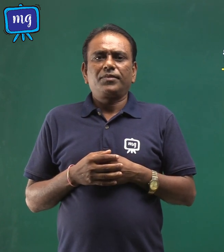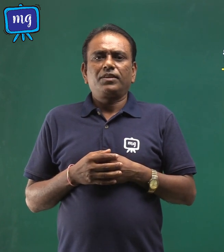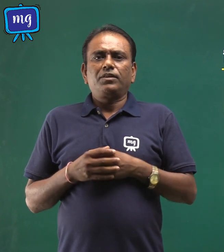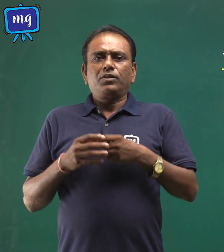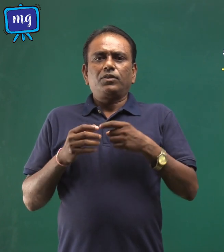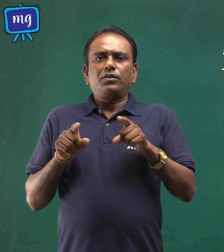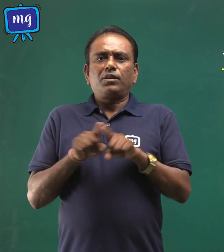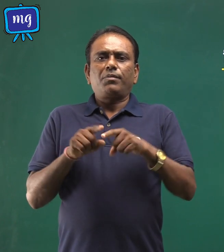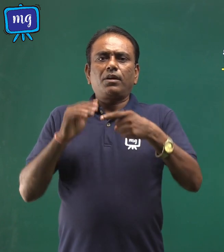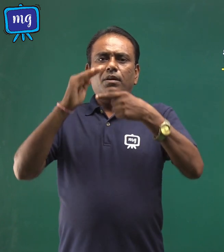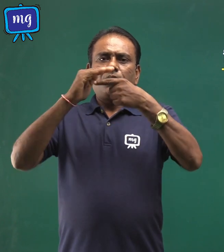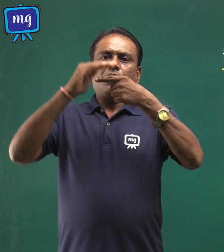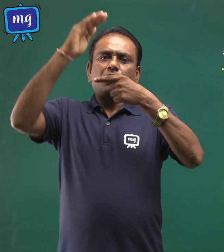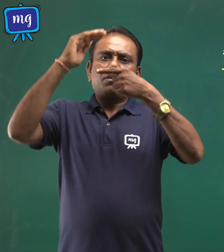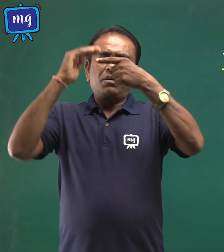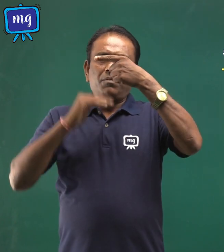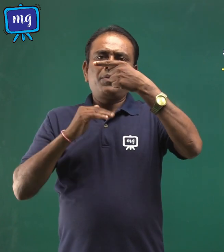तुल्य भिन्न